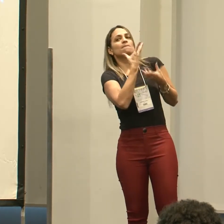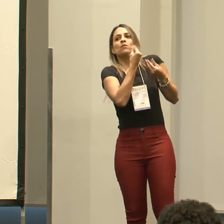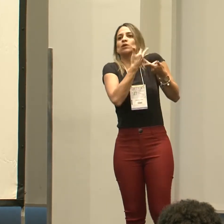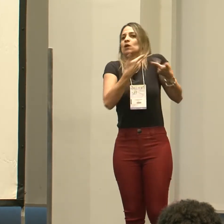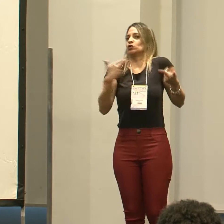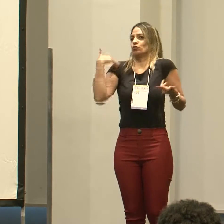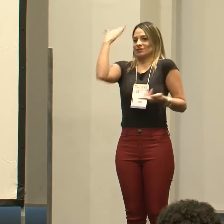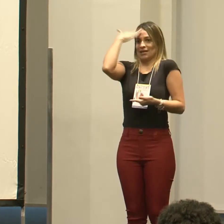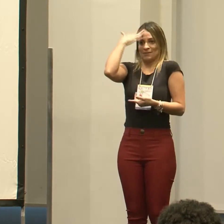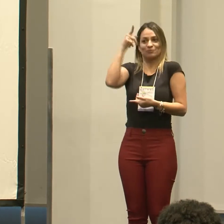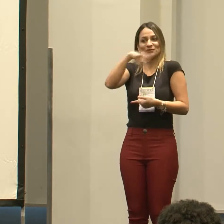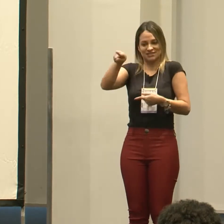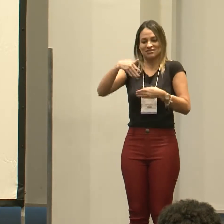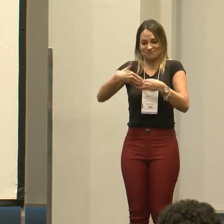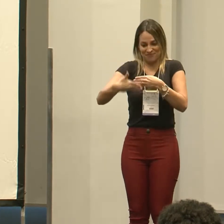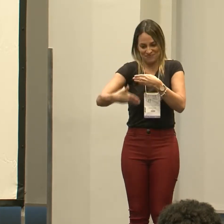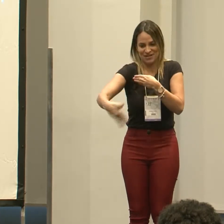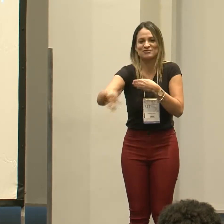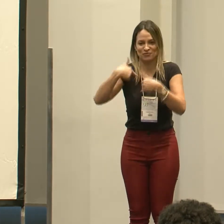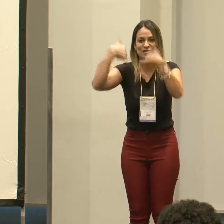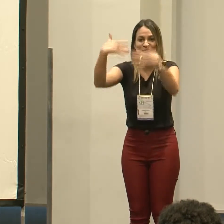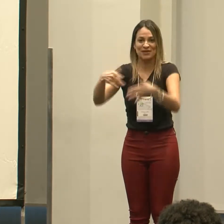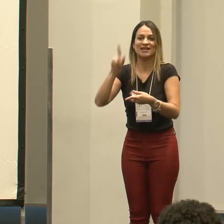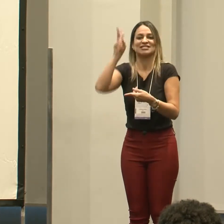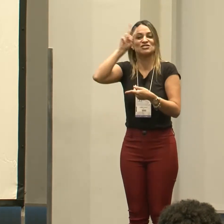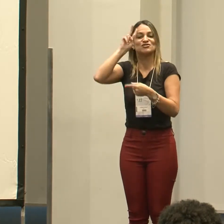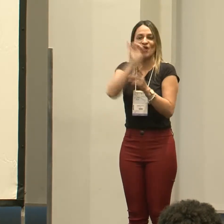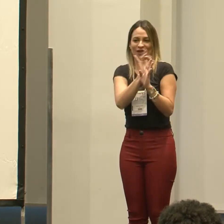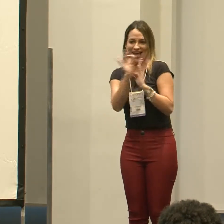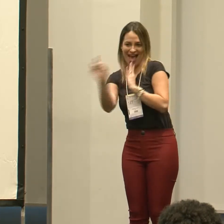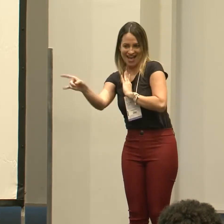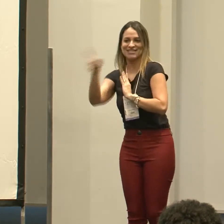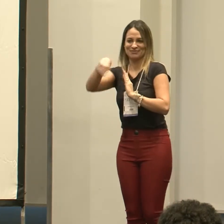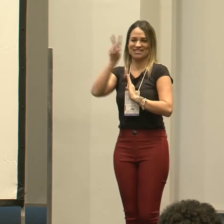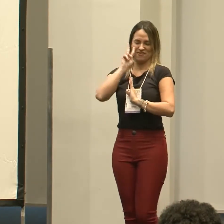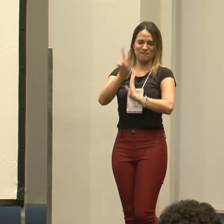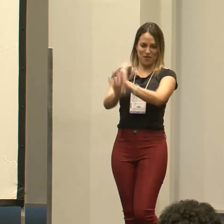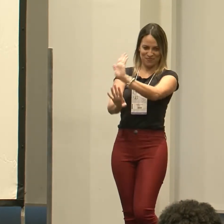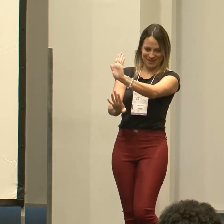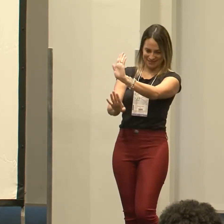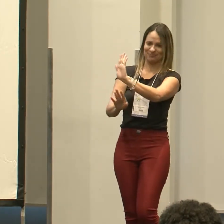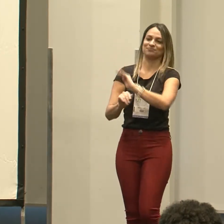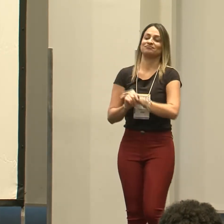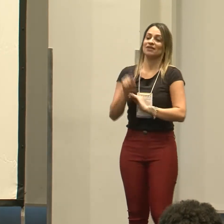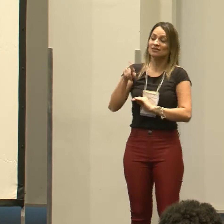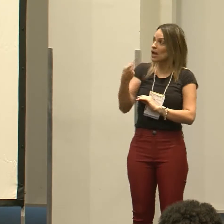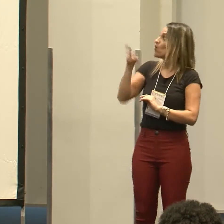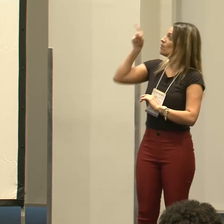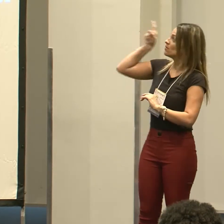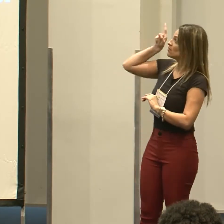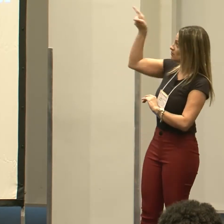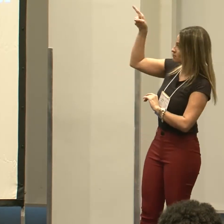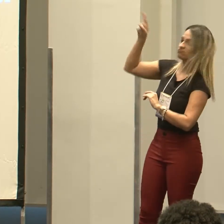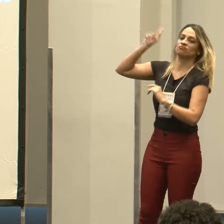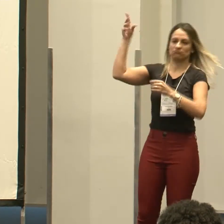e comecei a me deparar com muitas novidades que eu ainda não sabia, e eu pretendo explicar algumas coisas para vocês vão